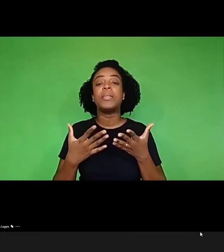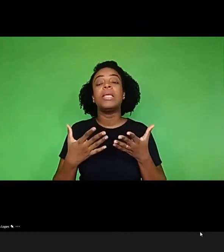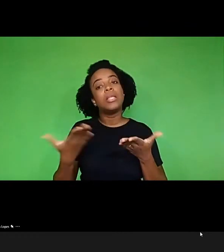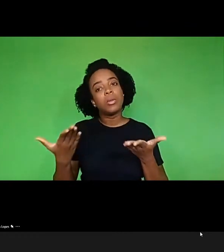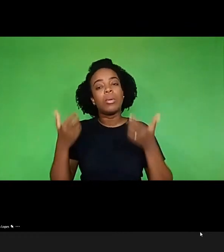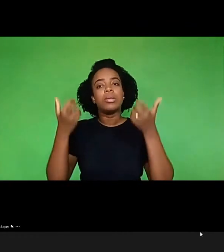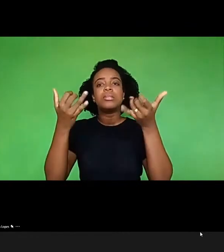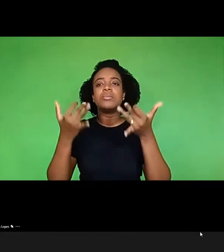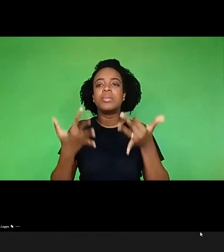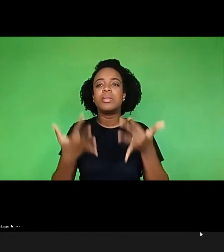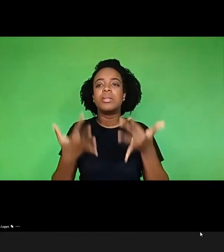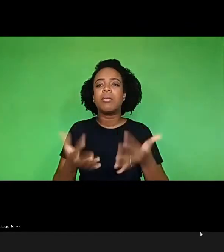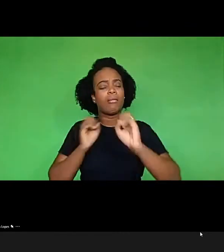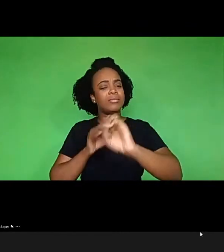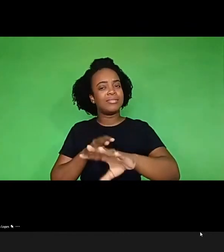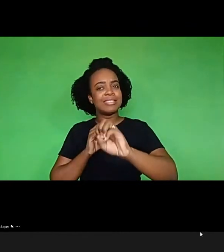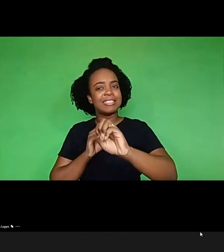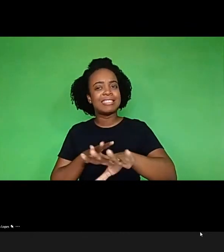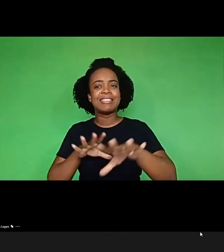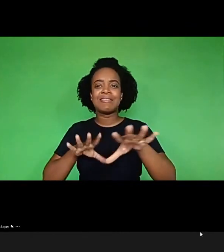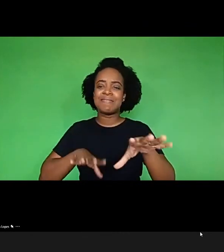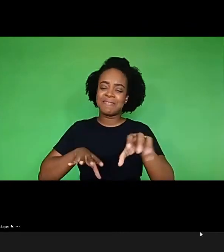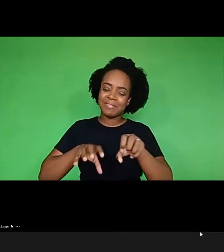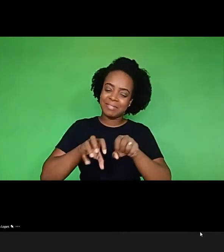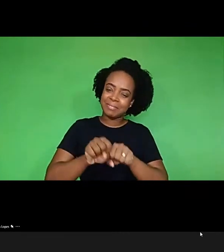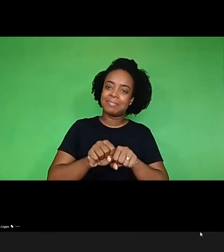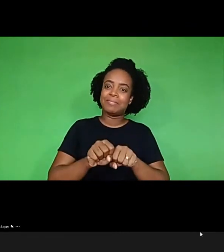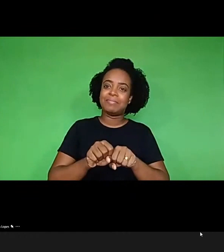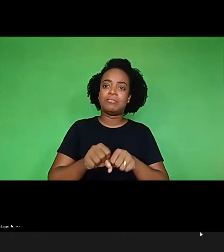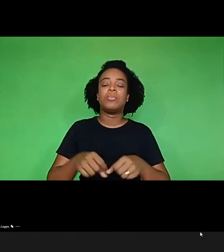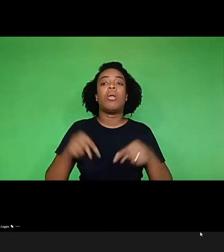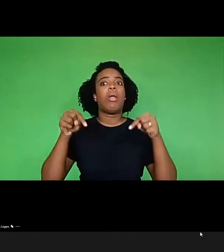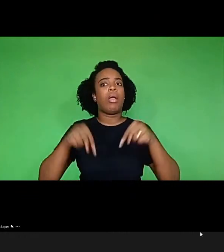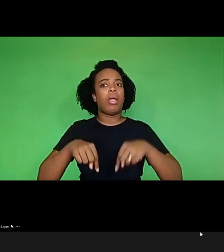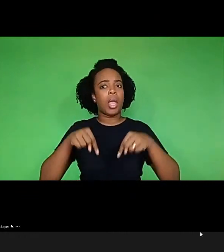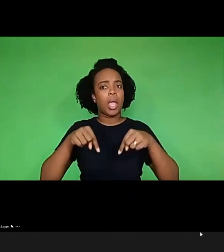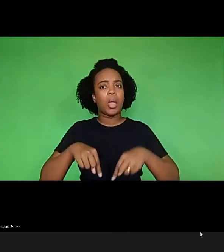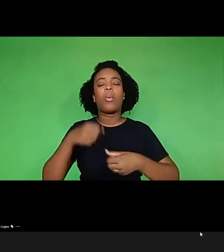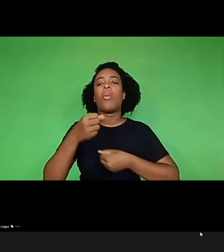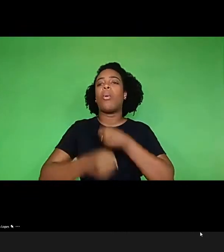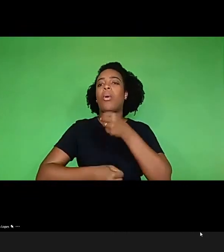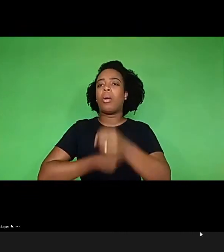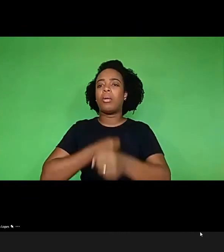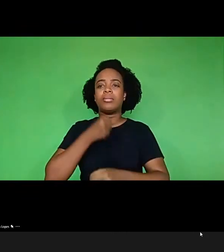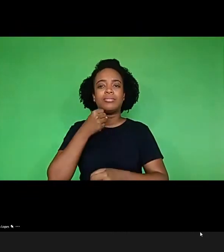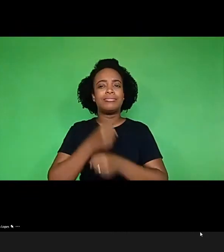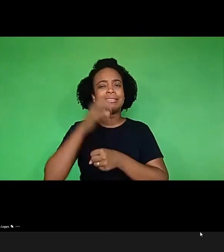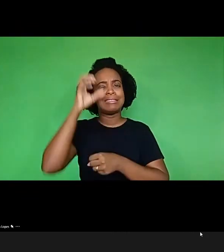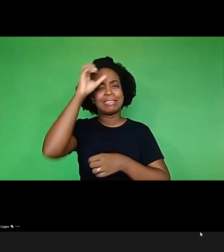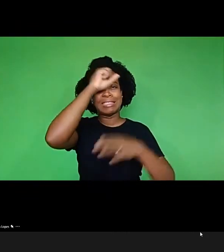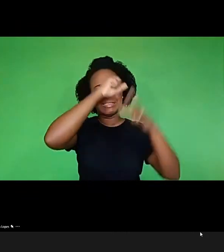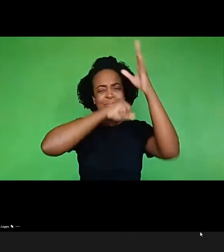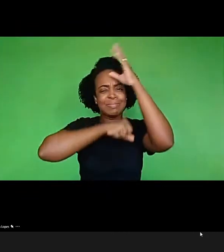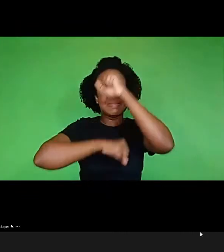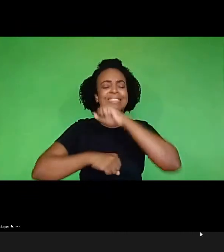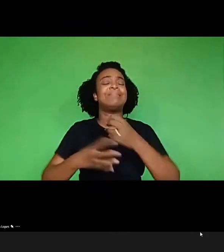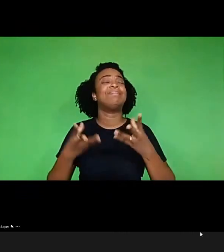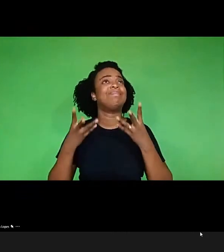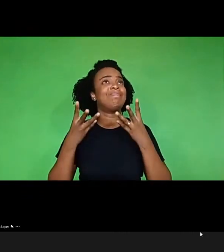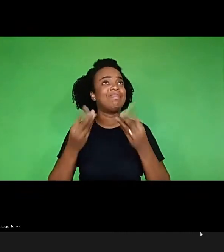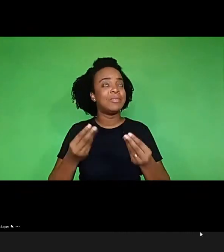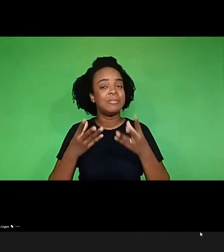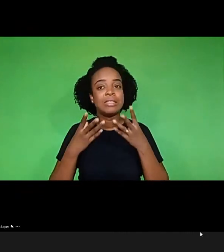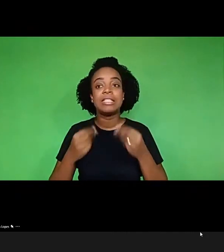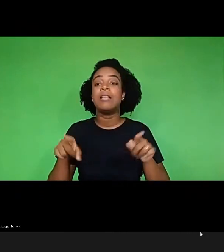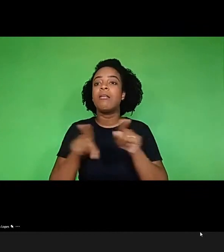de formação, esse ano foi um ano de muito aprendizado para a gente, né? De muitos desafios,